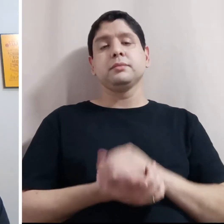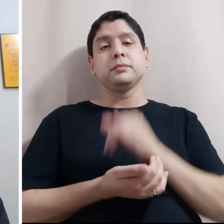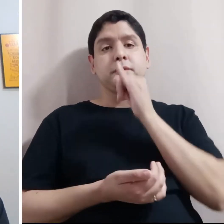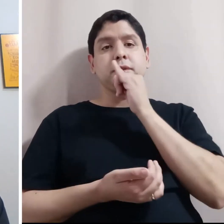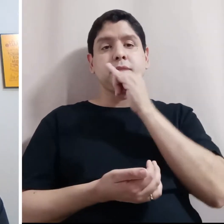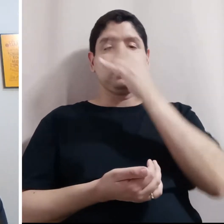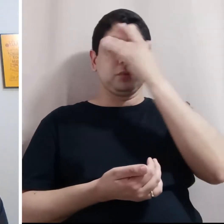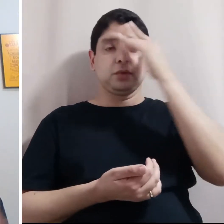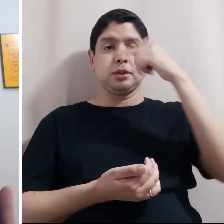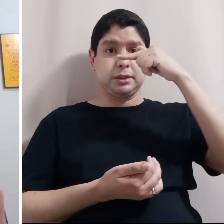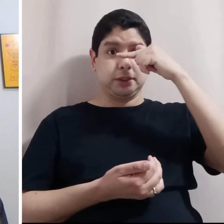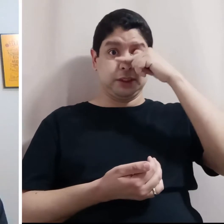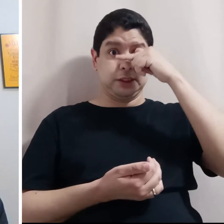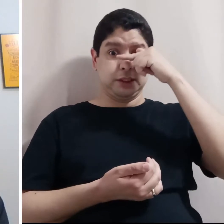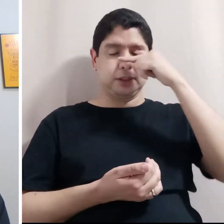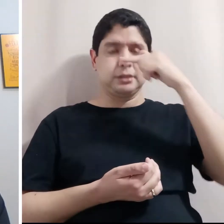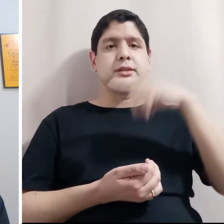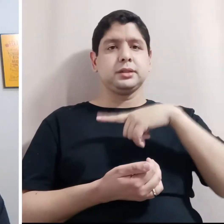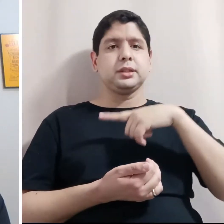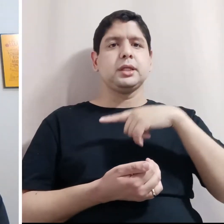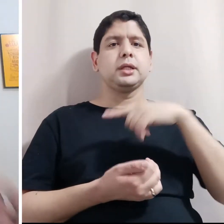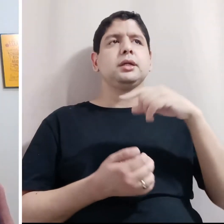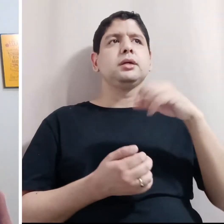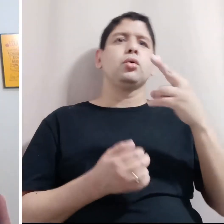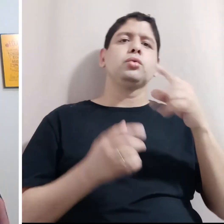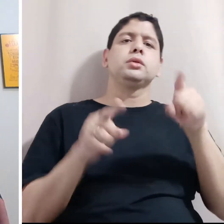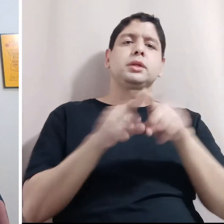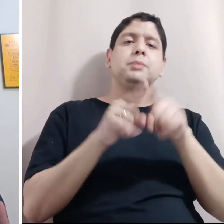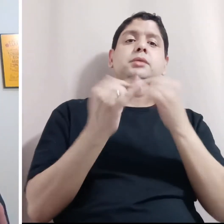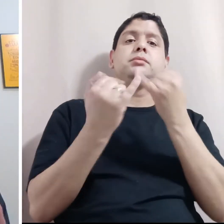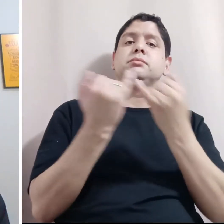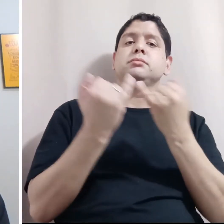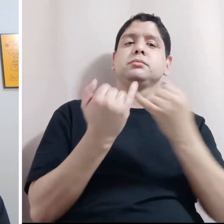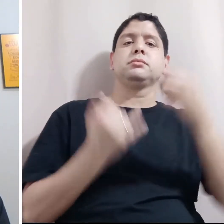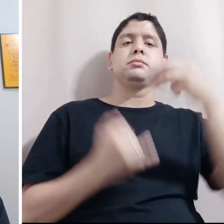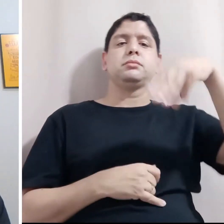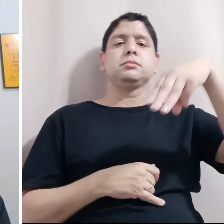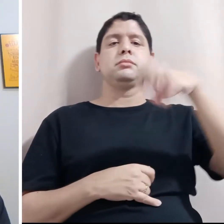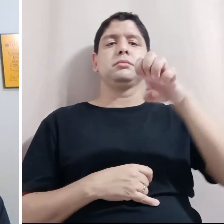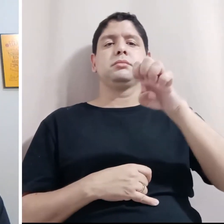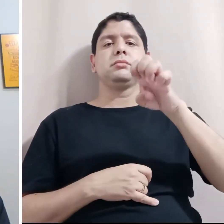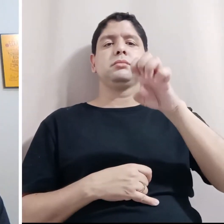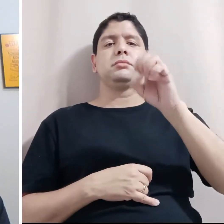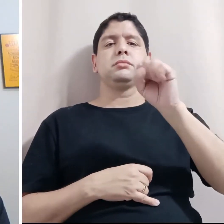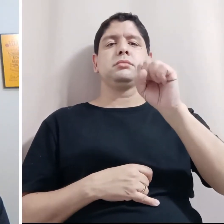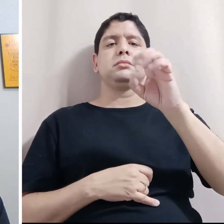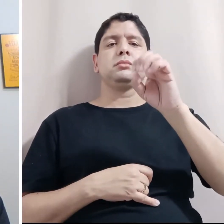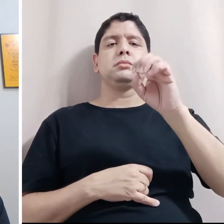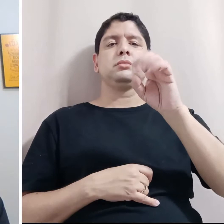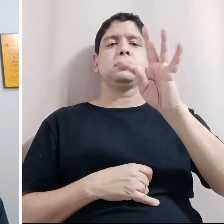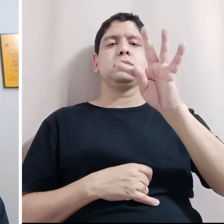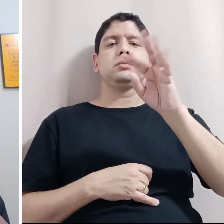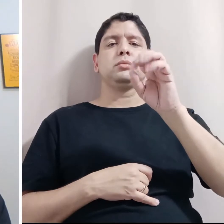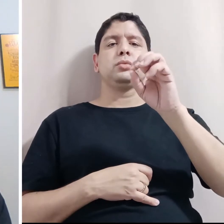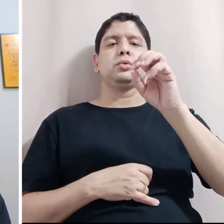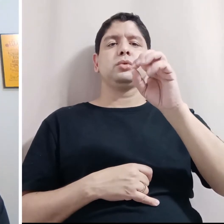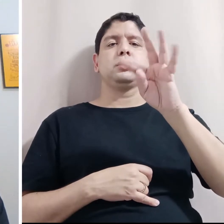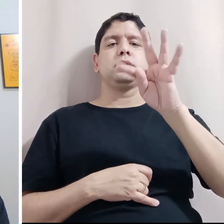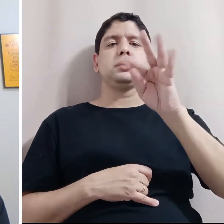do mundo. Por exemplo, os gregos, povos também da Mesopotâmia, né? Eles se organizavam